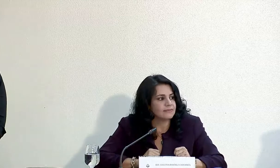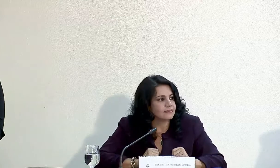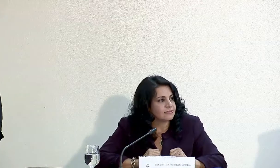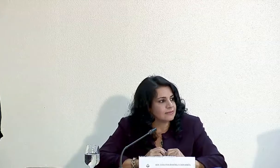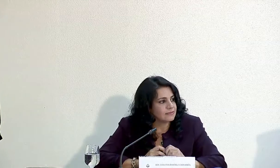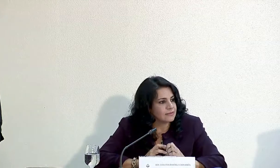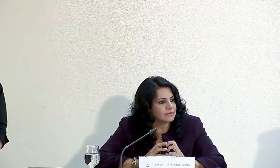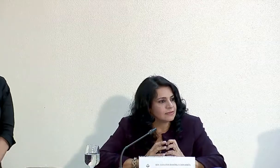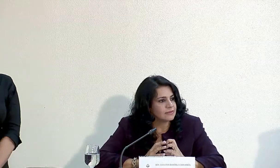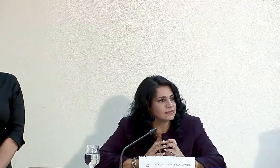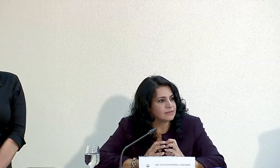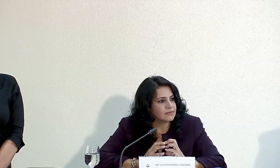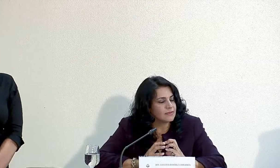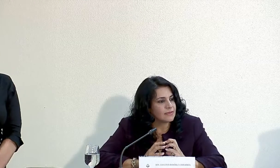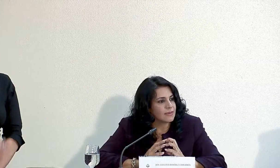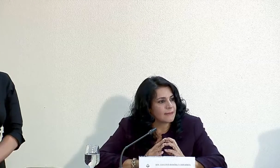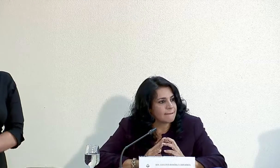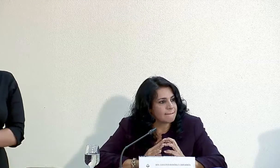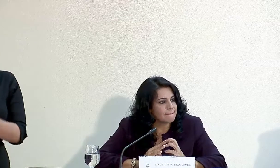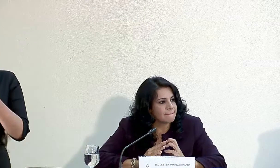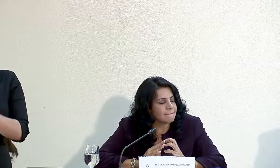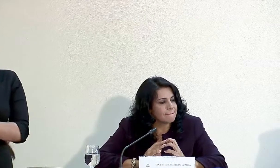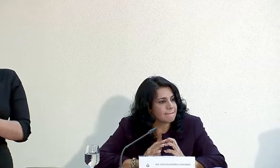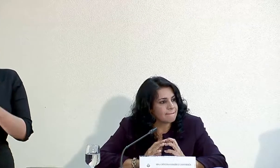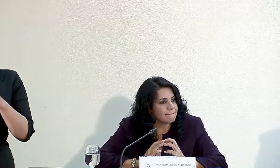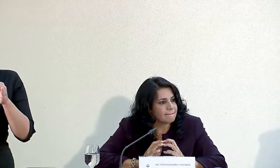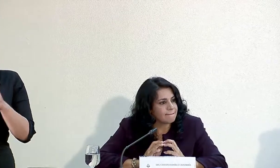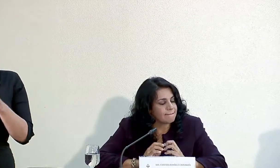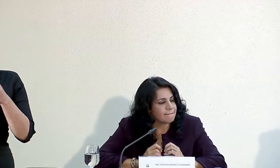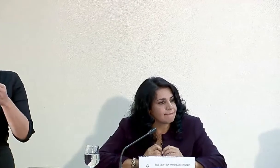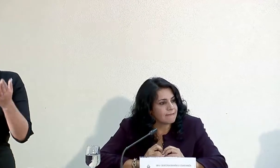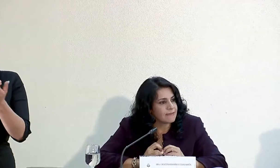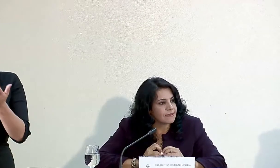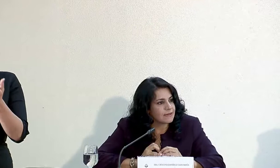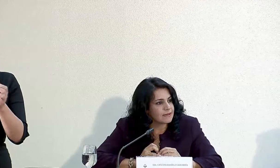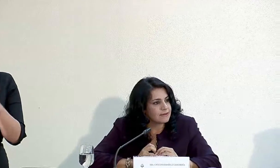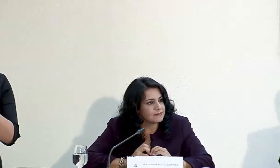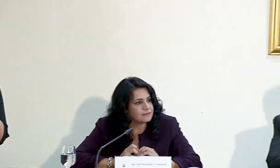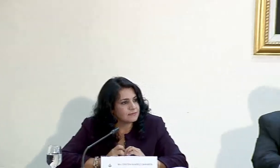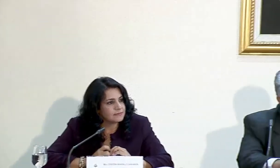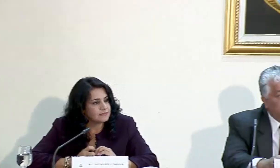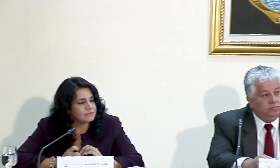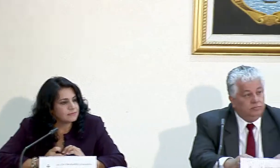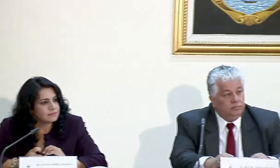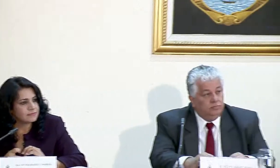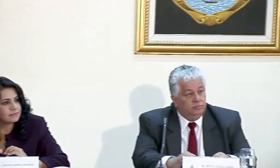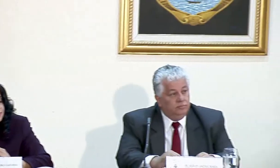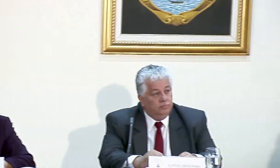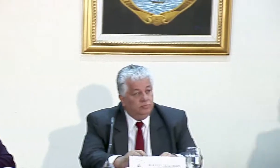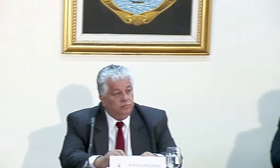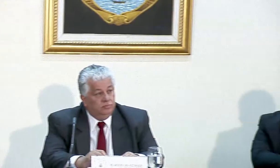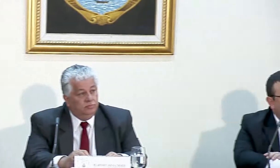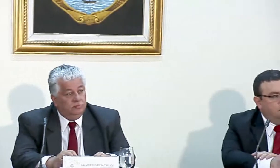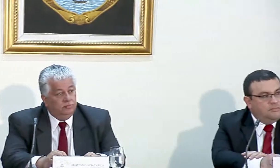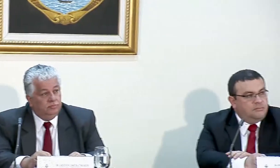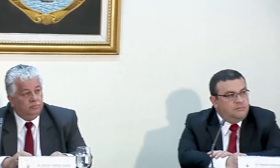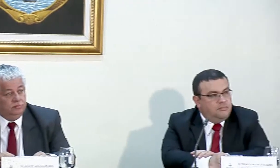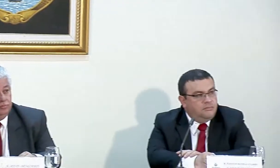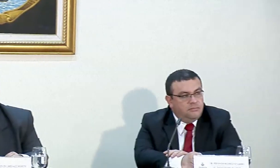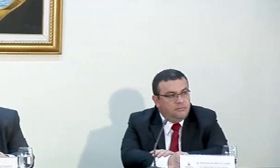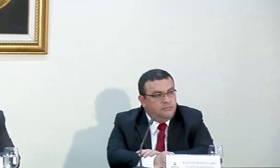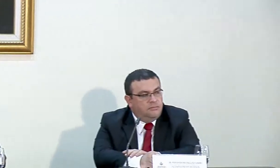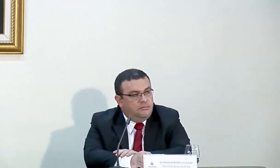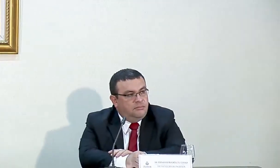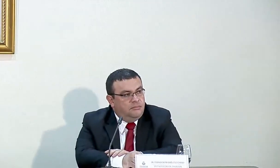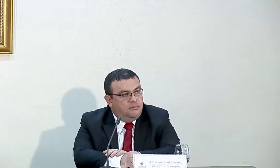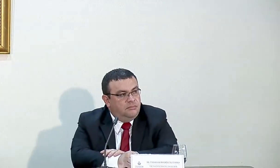don Fernando. Yo tengo algunas consultas muy de forma de las propuestas. Específicamente con el tema escalonado que se hace sobre el nuevo